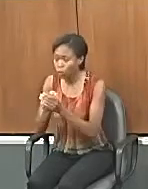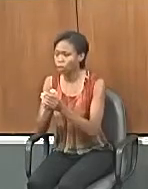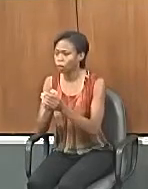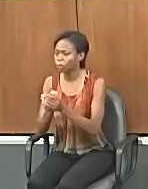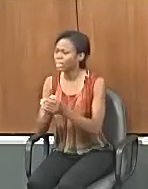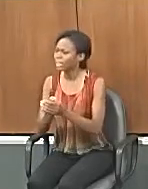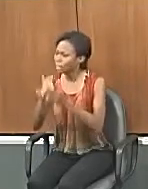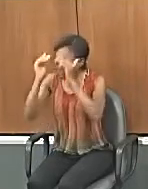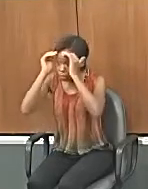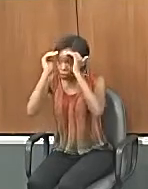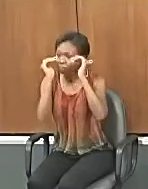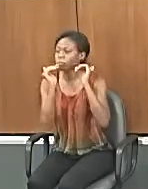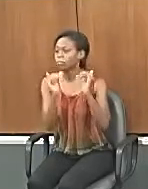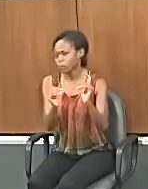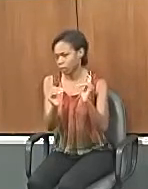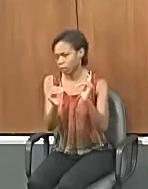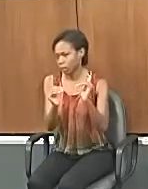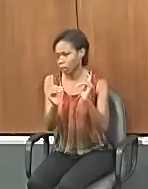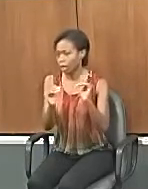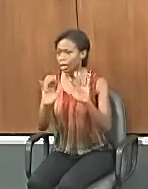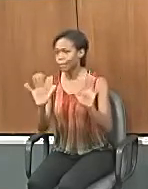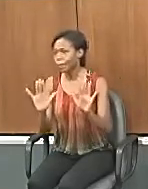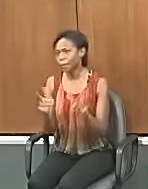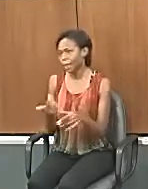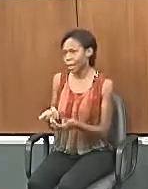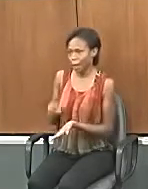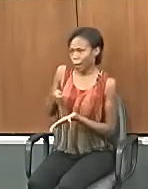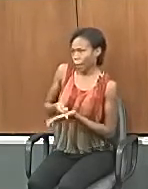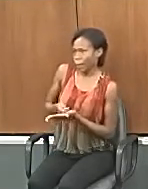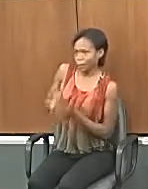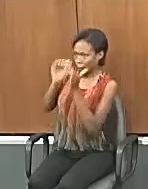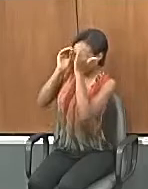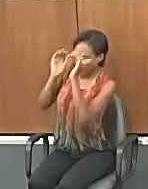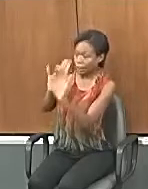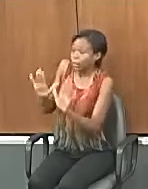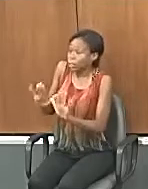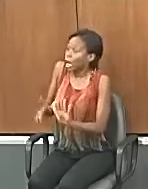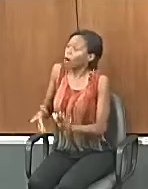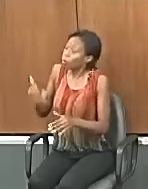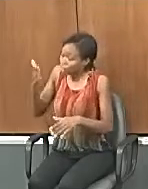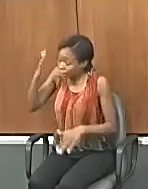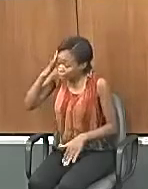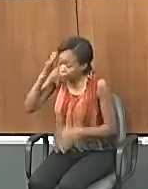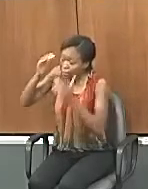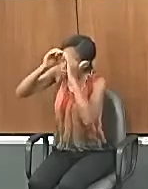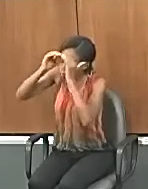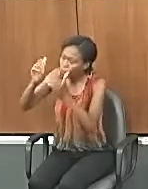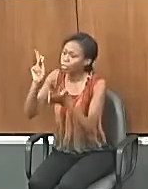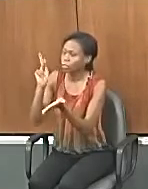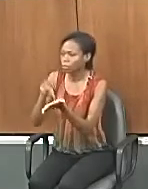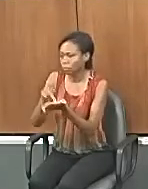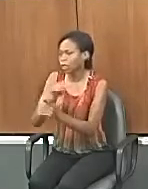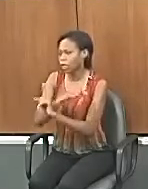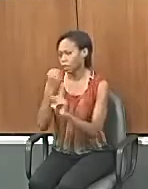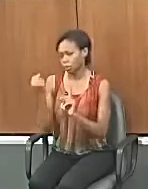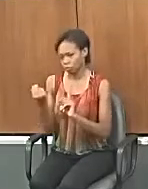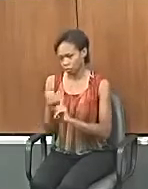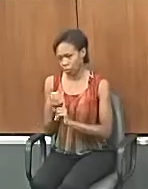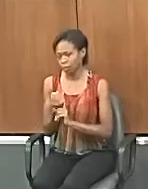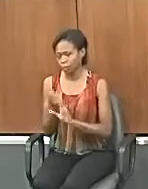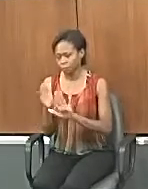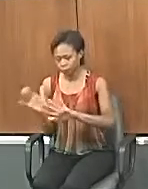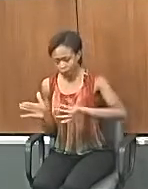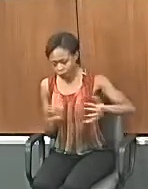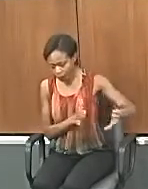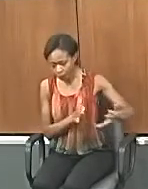paliativo para que parte da sociedade entenda que alguma coisa está sendo feita e eu compartilho aqui